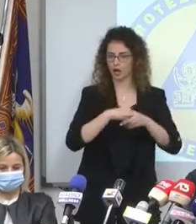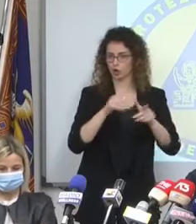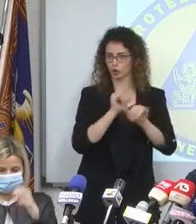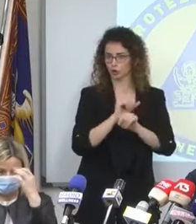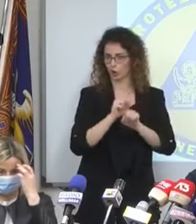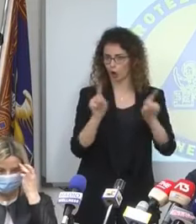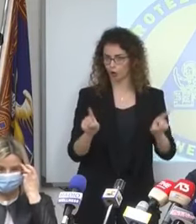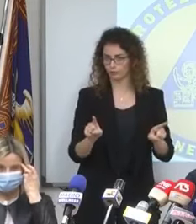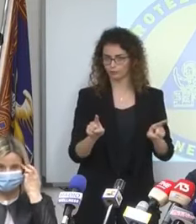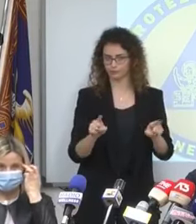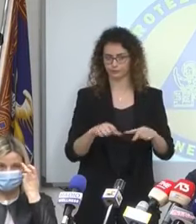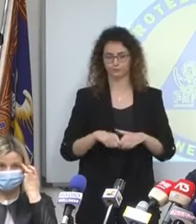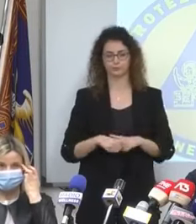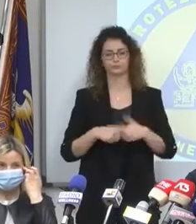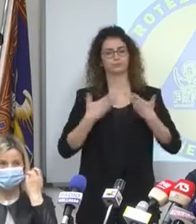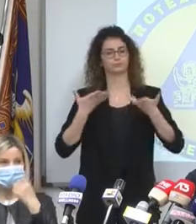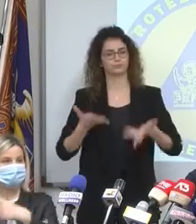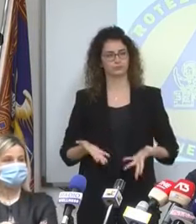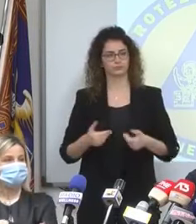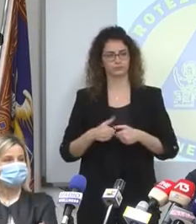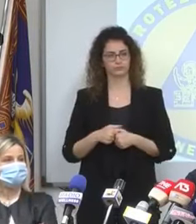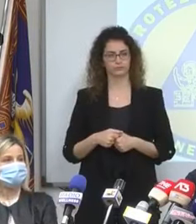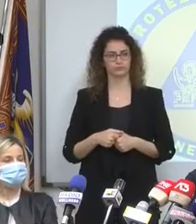per essere vaccinati. Ora,